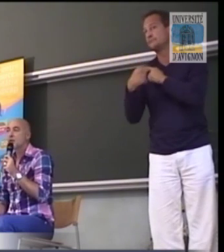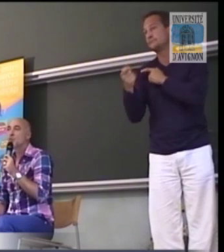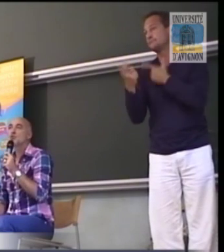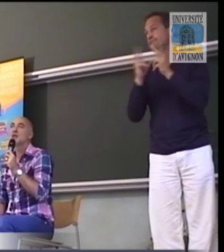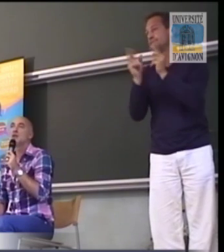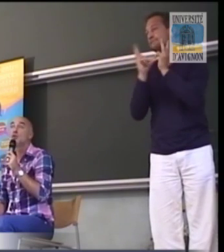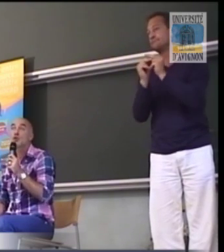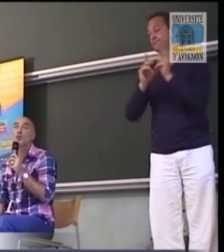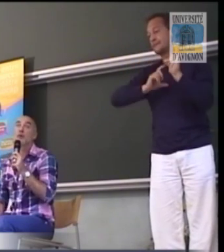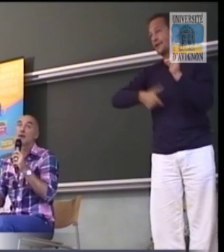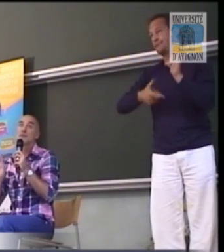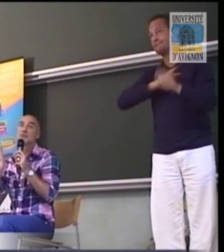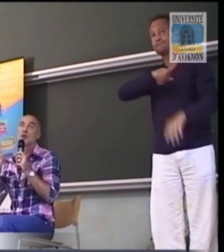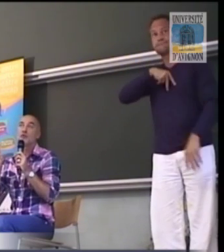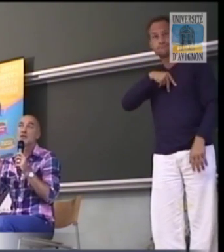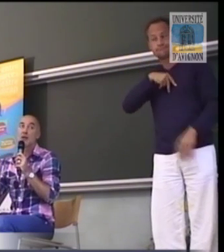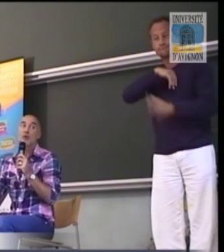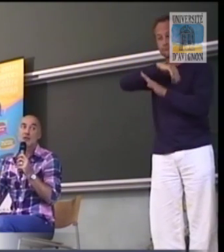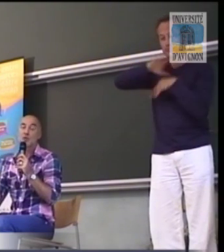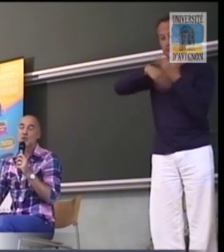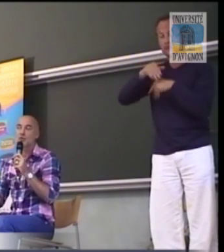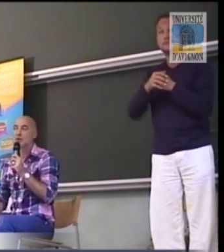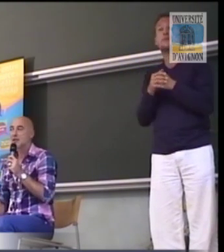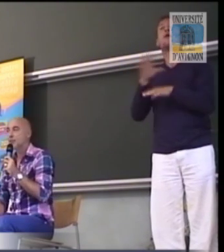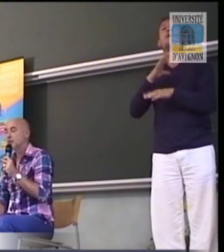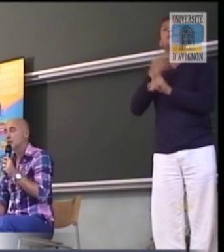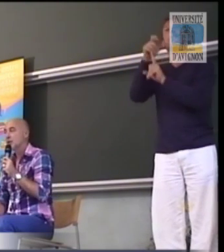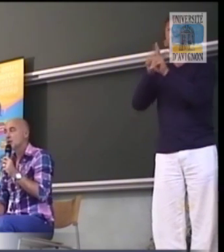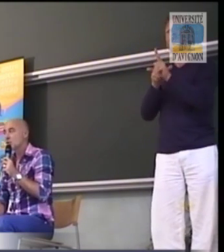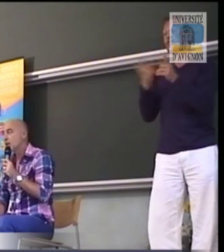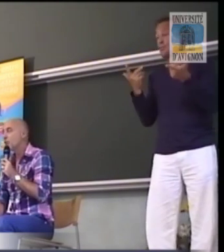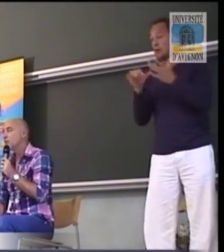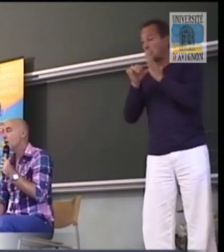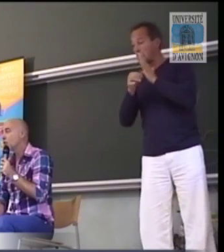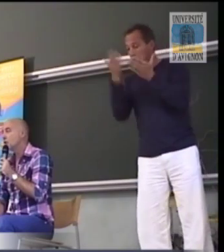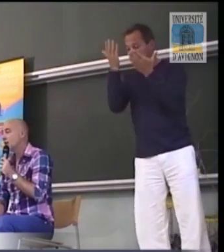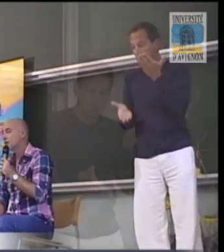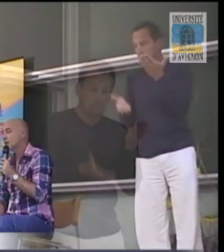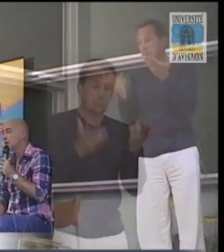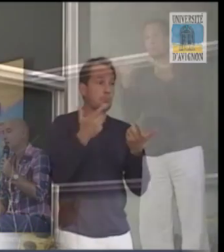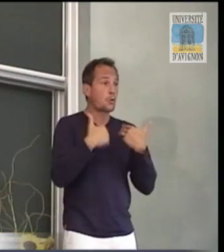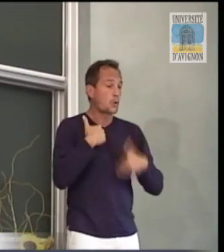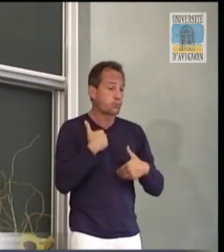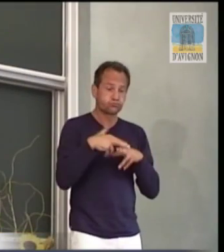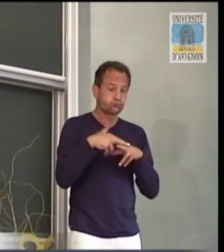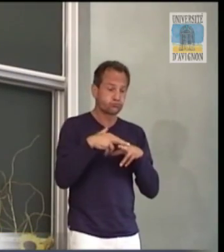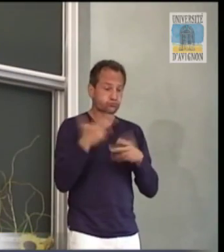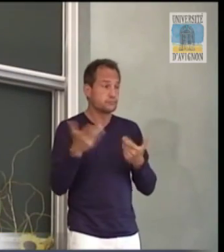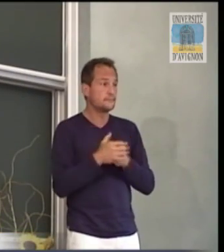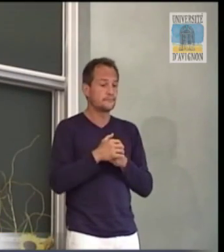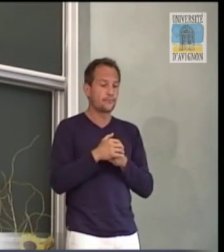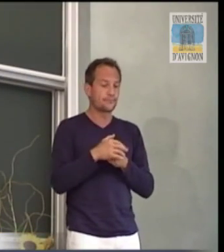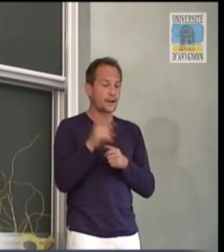formidable, c'est que tous ceux qui ne sont pas officiellement en situation de handicap sont les premiers à reconnaître qu'ils ne sont pas